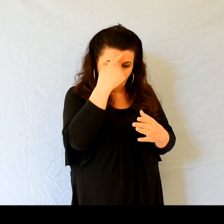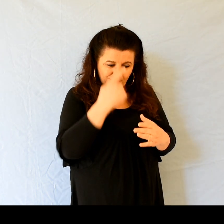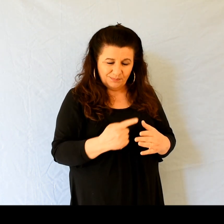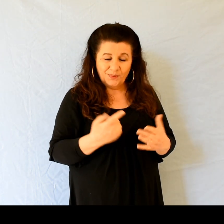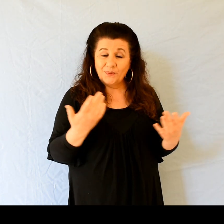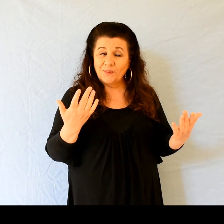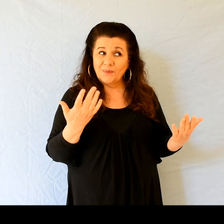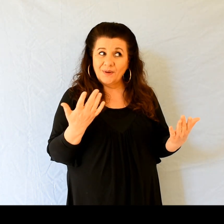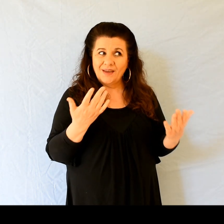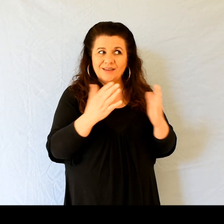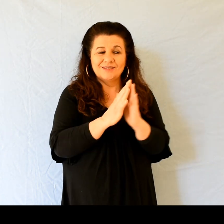Les disciples